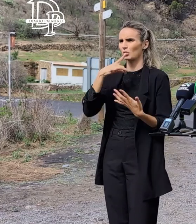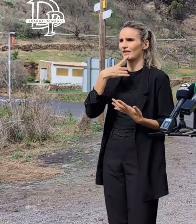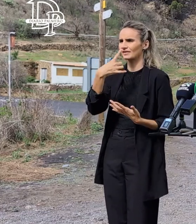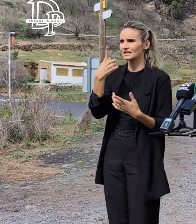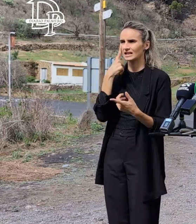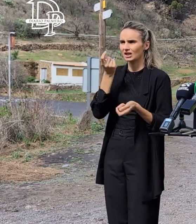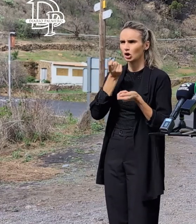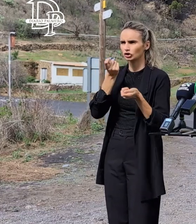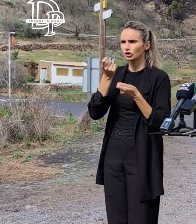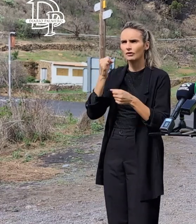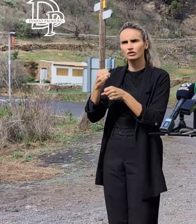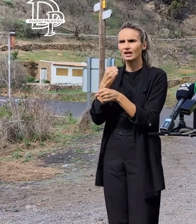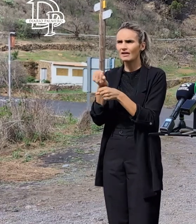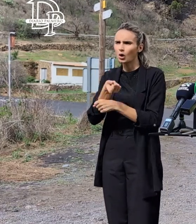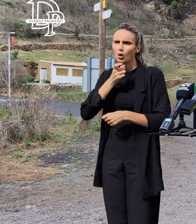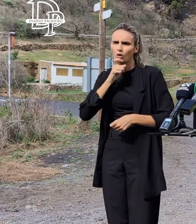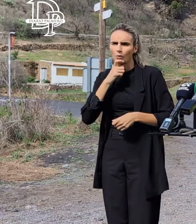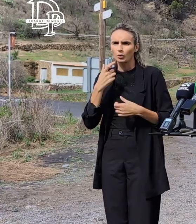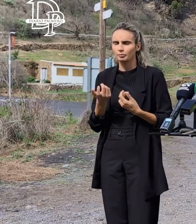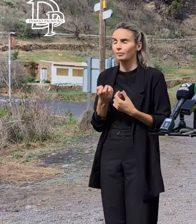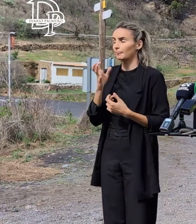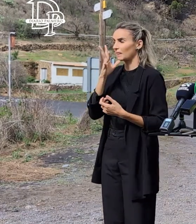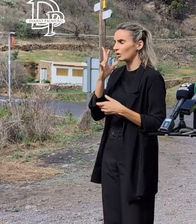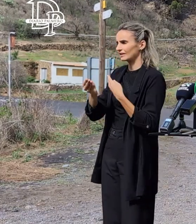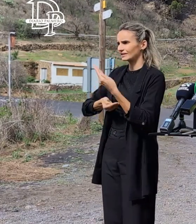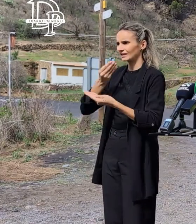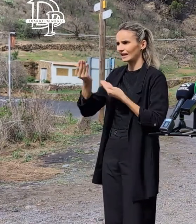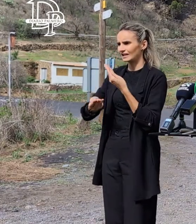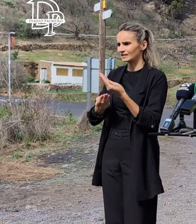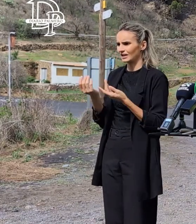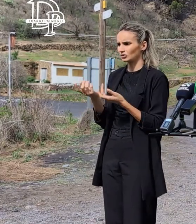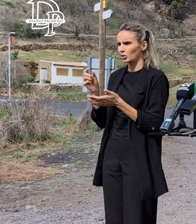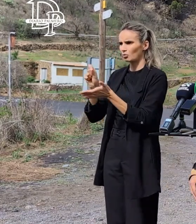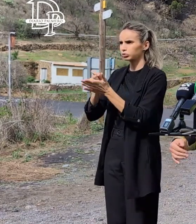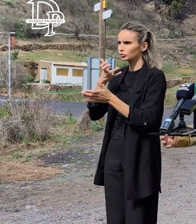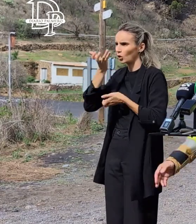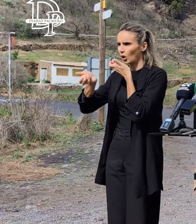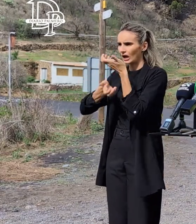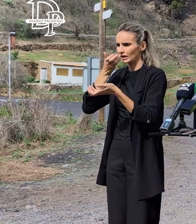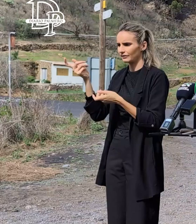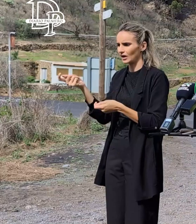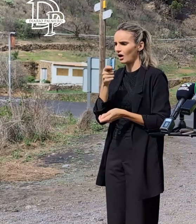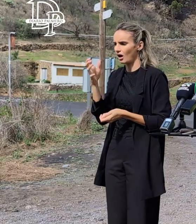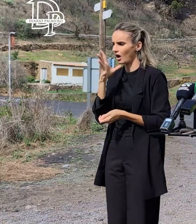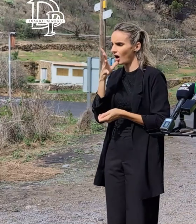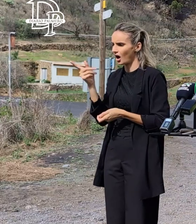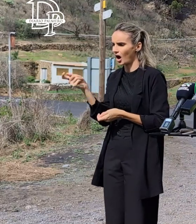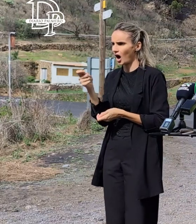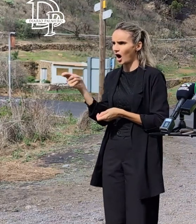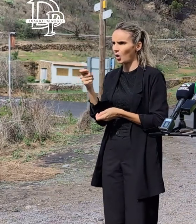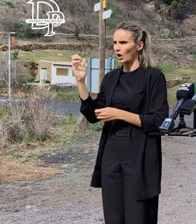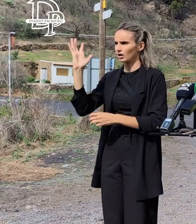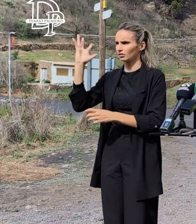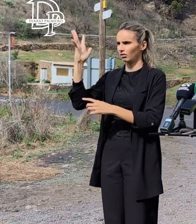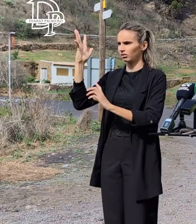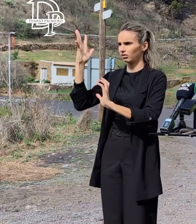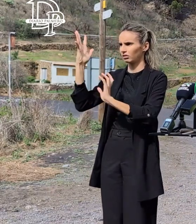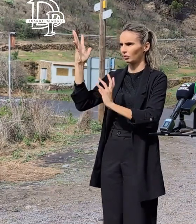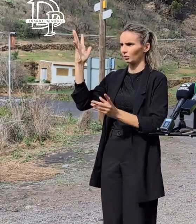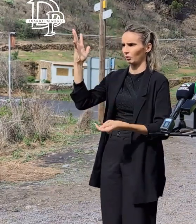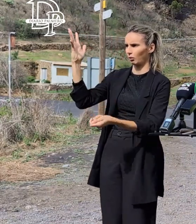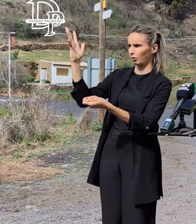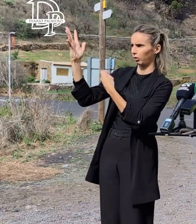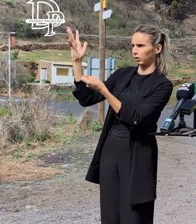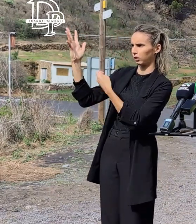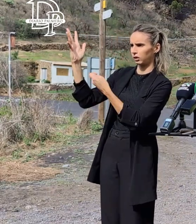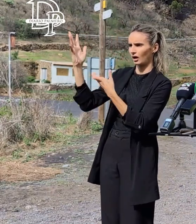Ahora lo que están haciendo es refrescar puntos calientes, sobre todo tocones, que continúan ardiendo, y todo lo que vean como